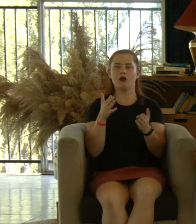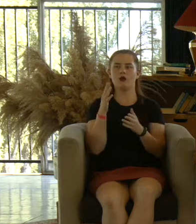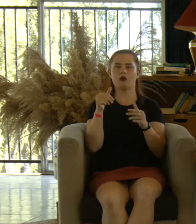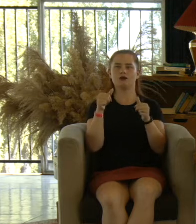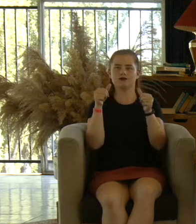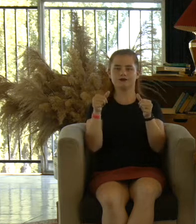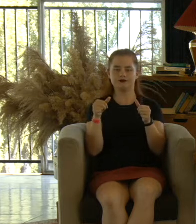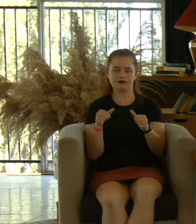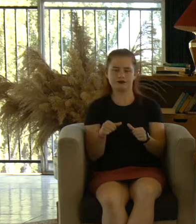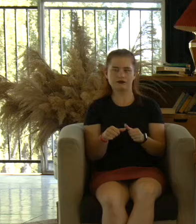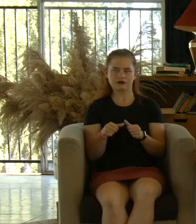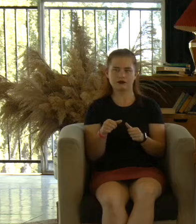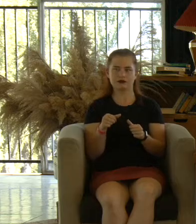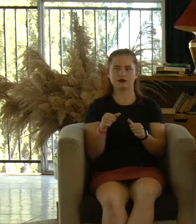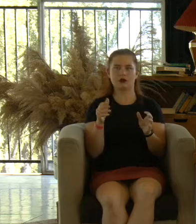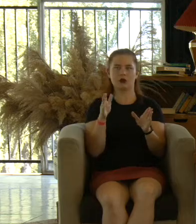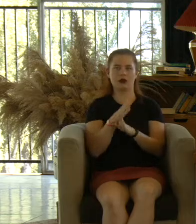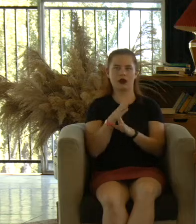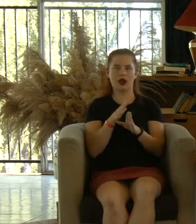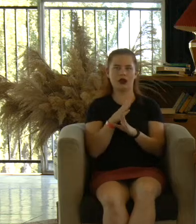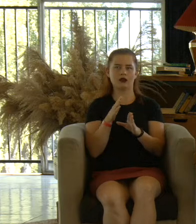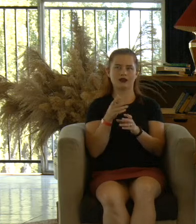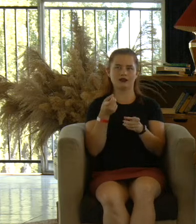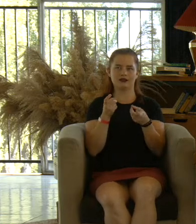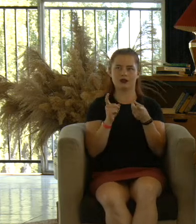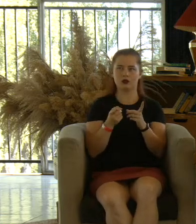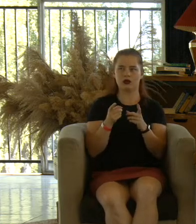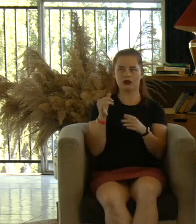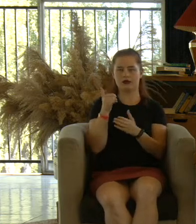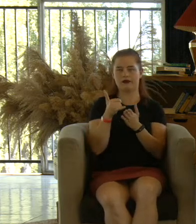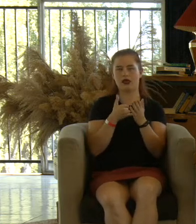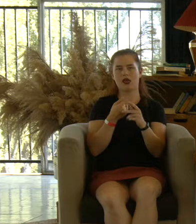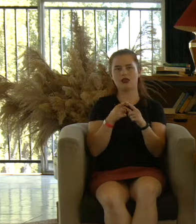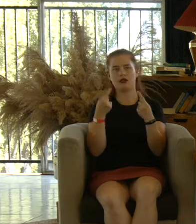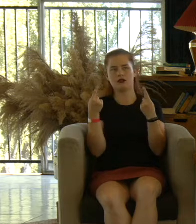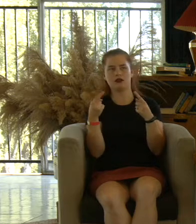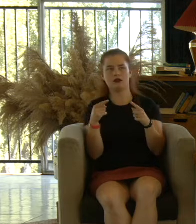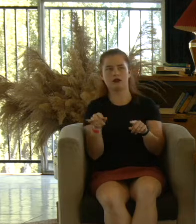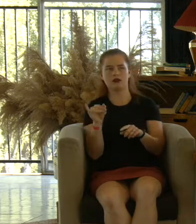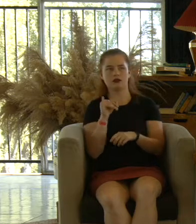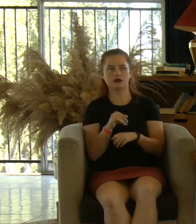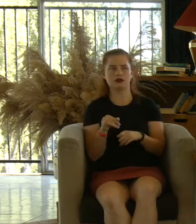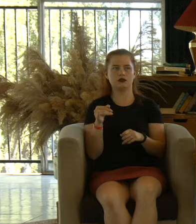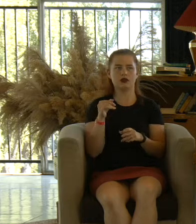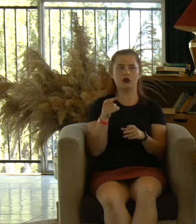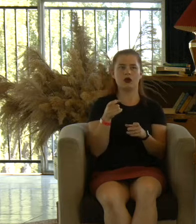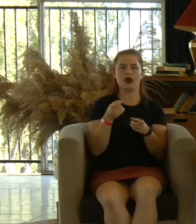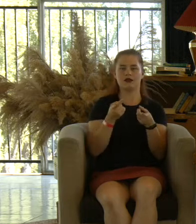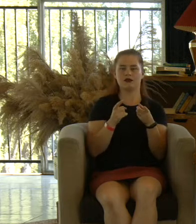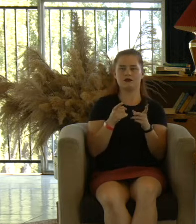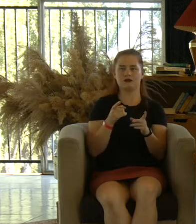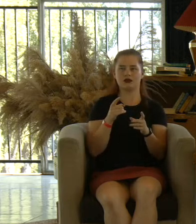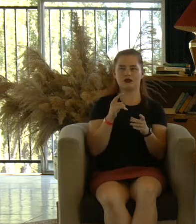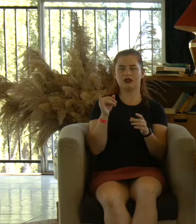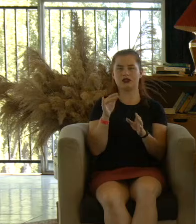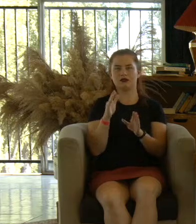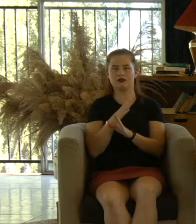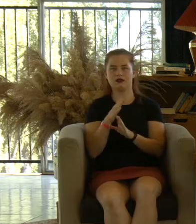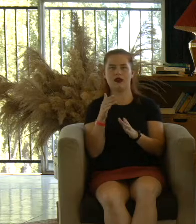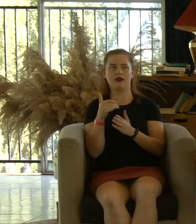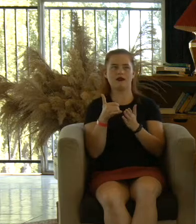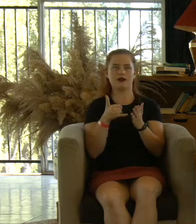«органик». То есть натуральные вина и органические вина – это разная история, часто путают. Органические вина, или даже так, вина,